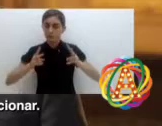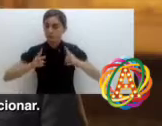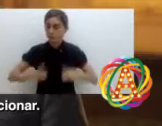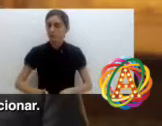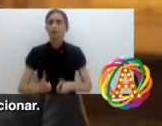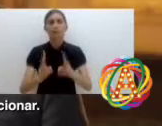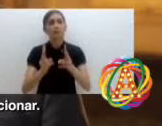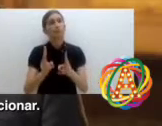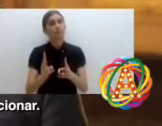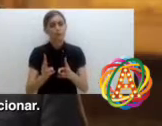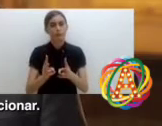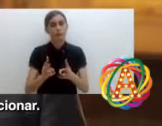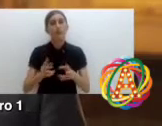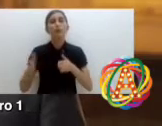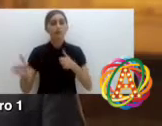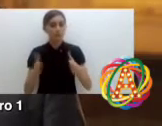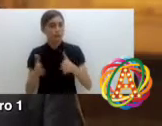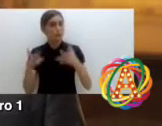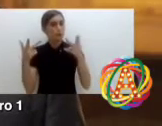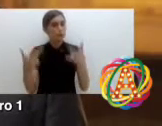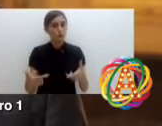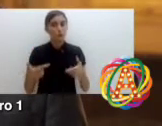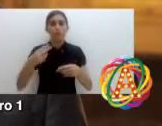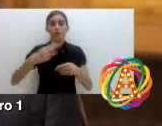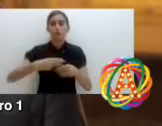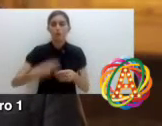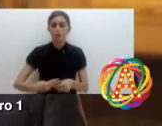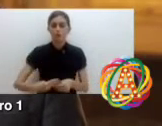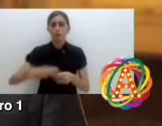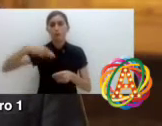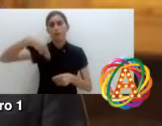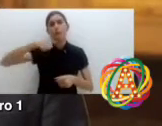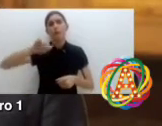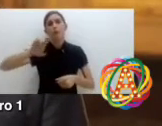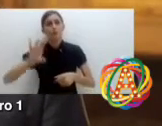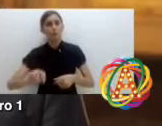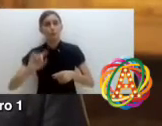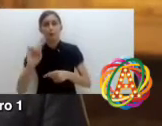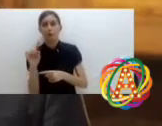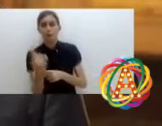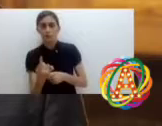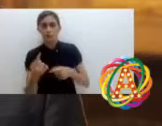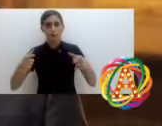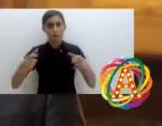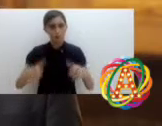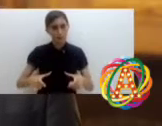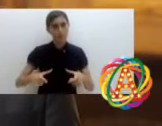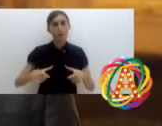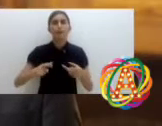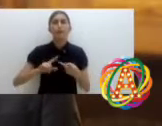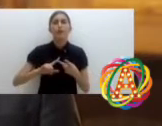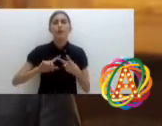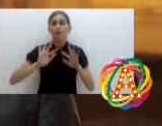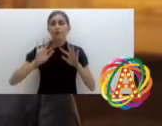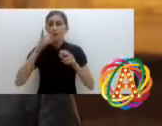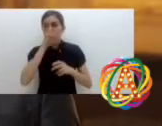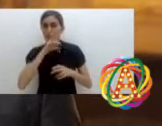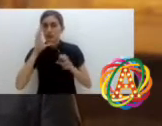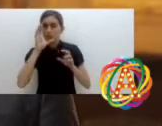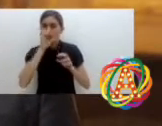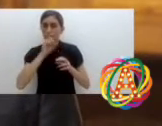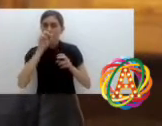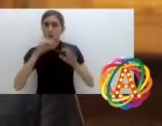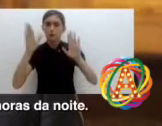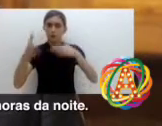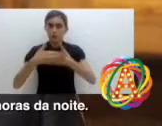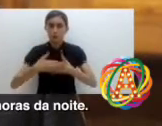permitidas irão poder funcionar. No mesmo período, os municípios da Macro 1 fecharão nos finais de semana. Durante